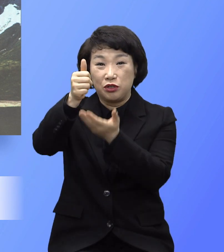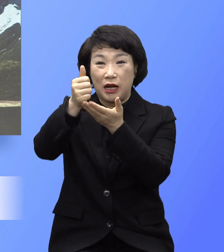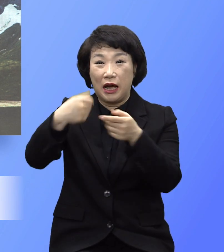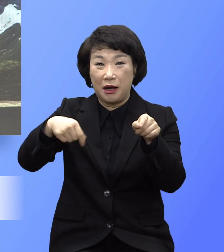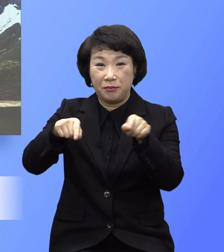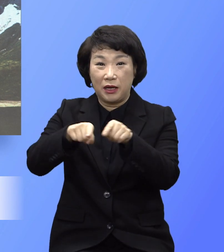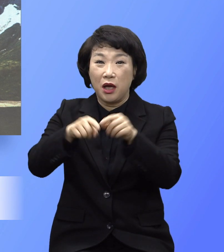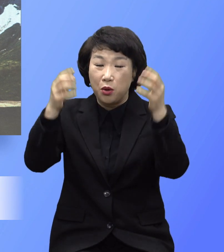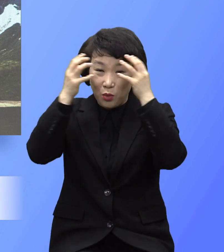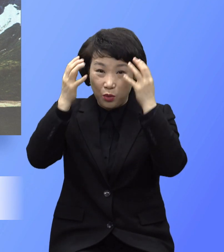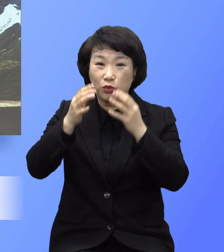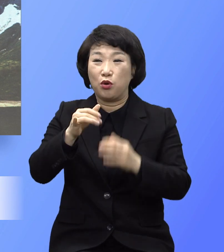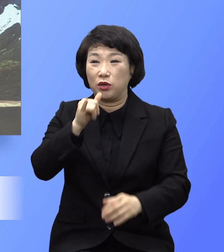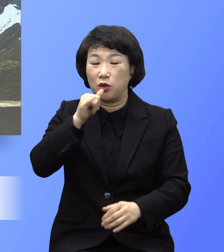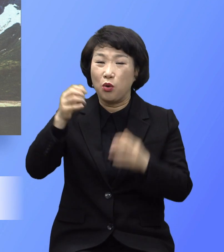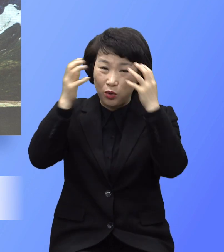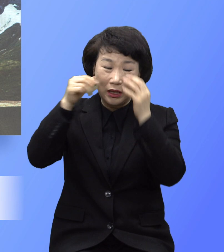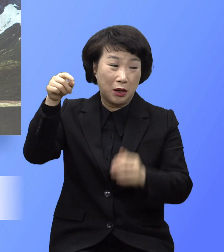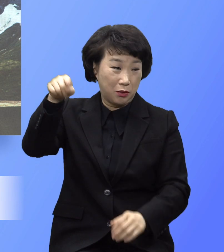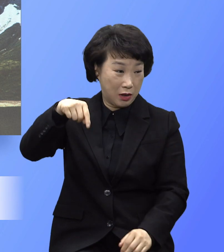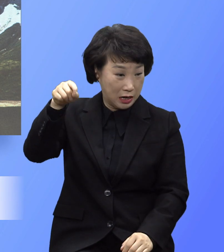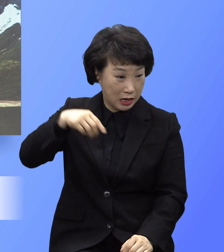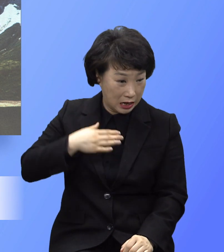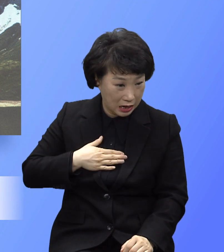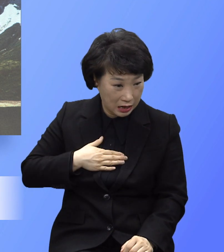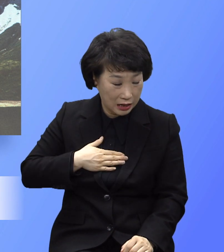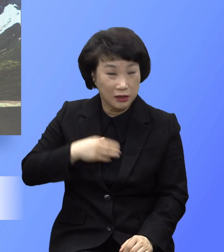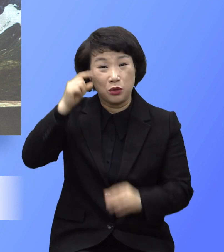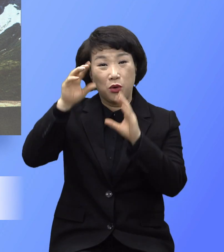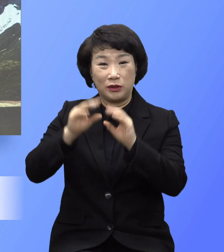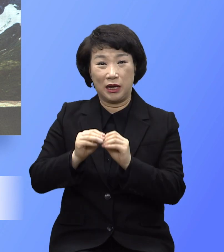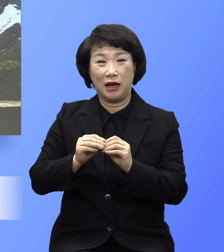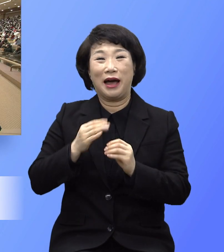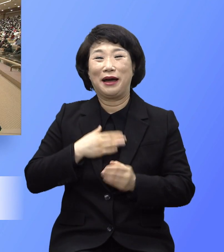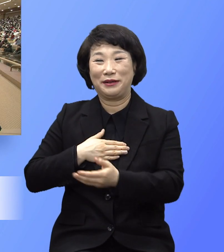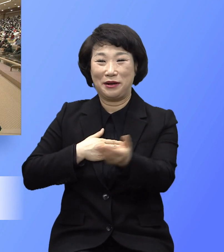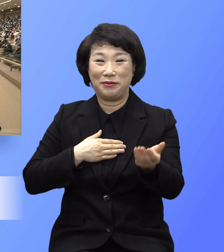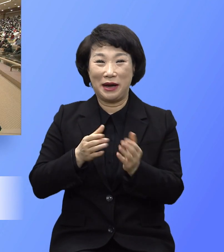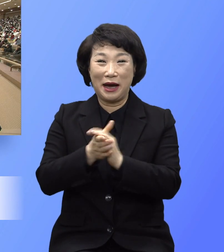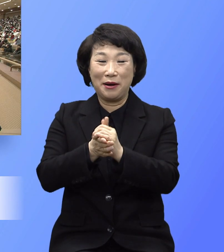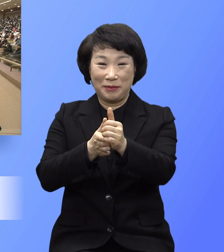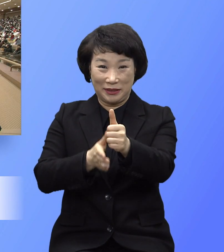함께 고통이 있고 고난이 있음을 동의하시면 아멘 합시다.